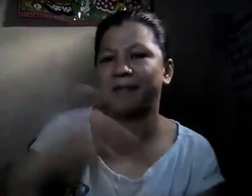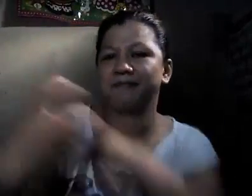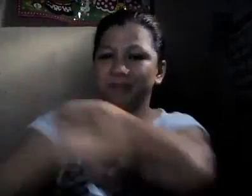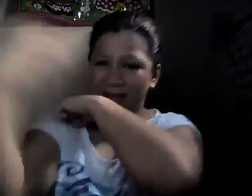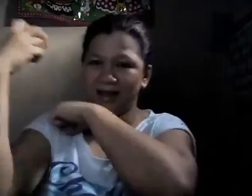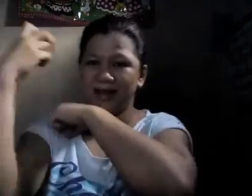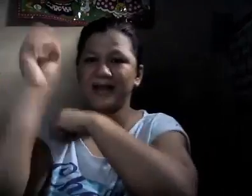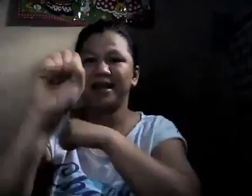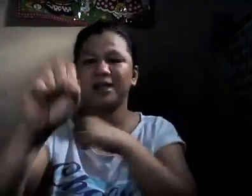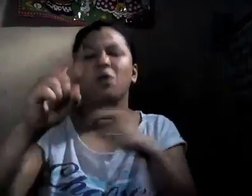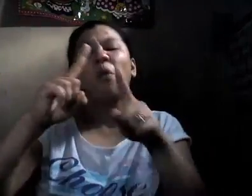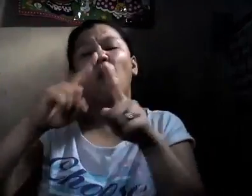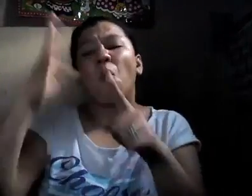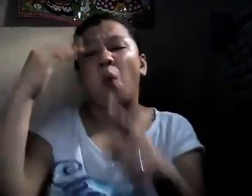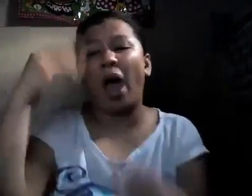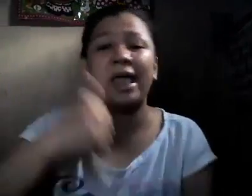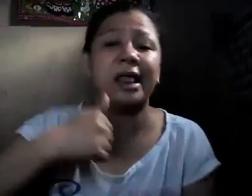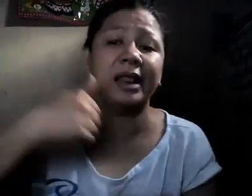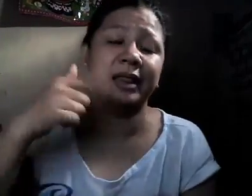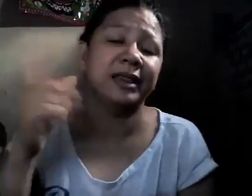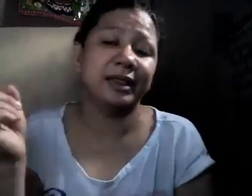Para sa bawat laban, oo ang tatag niya.